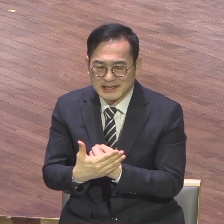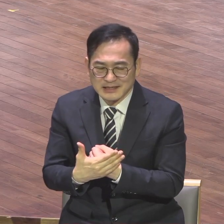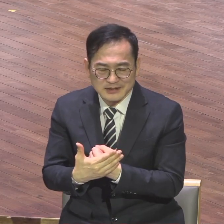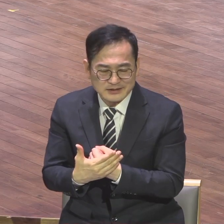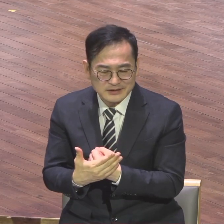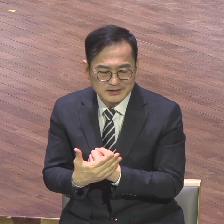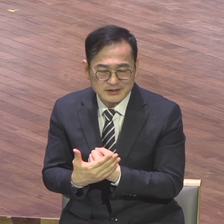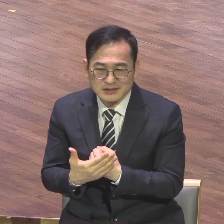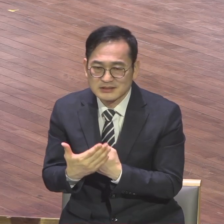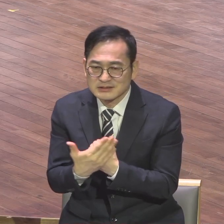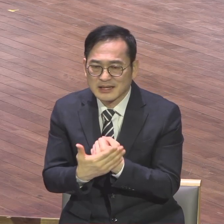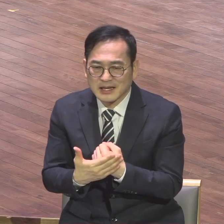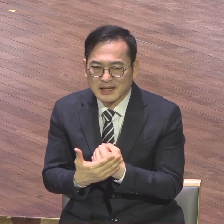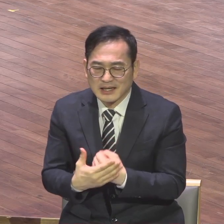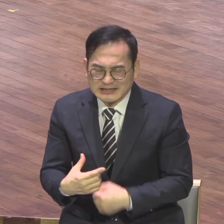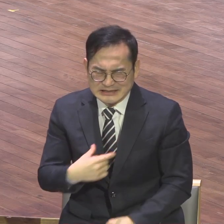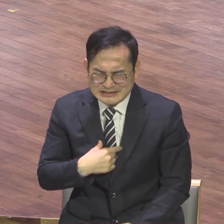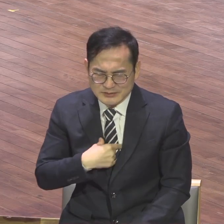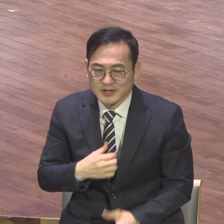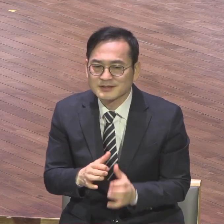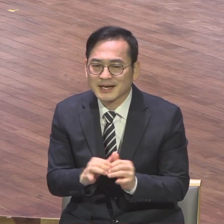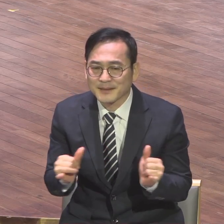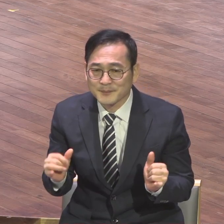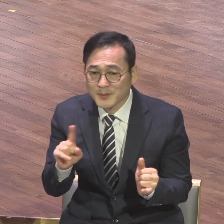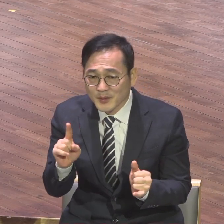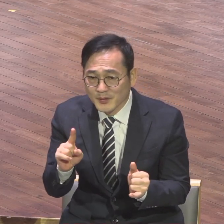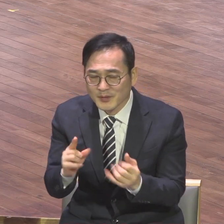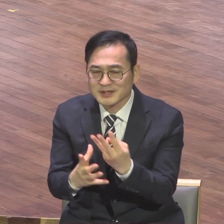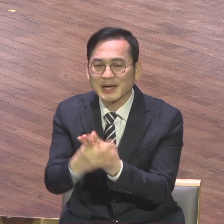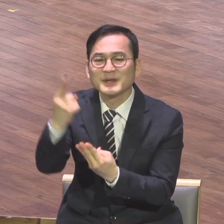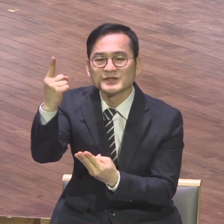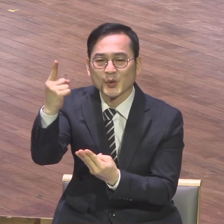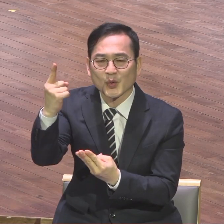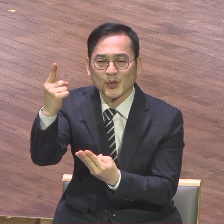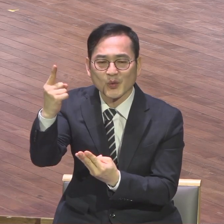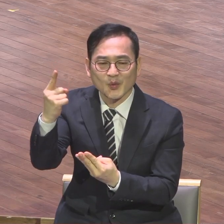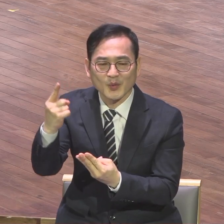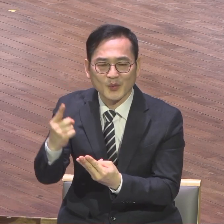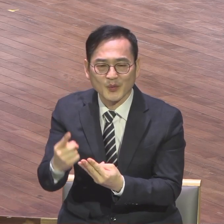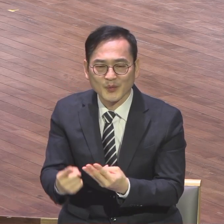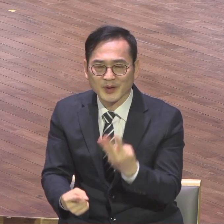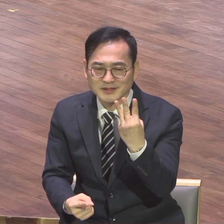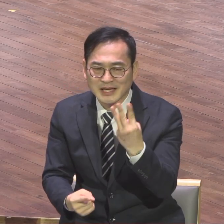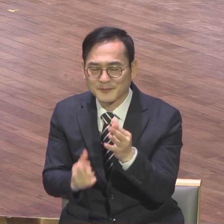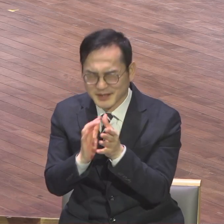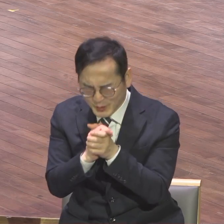소리. 삼위일조 사부운동 아시겠어요?